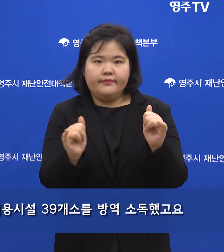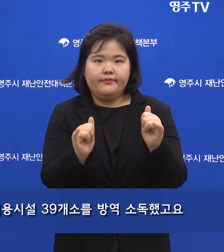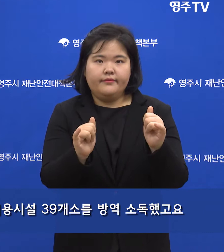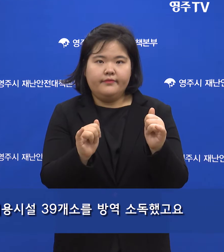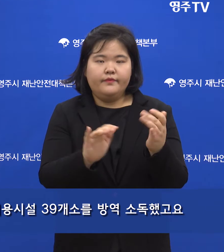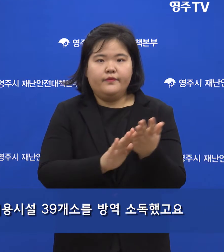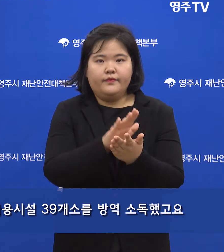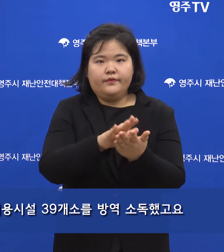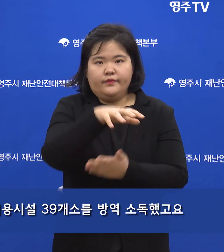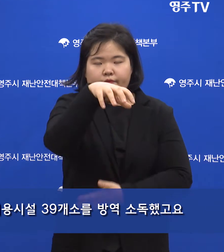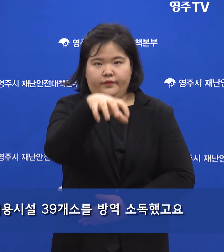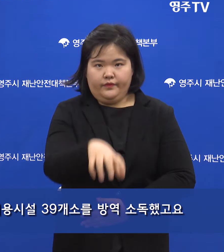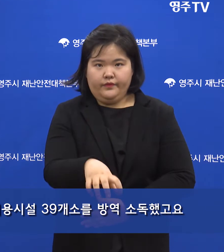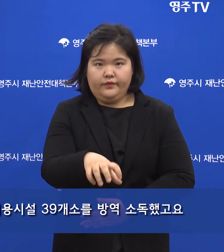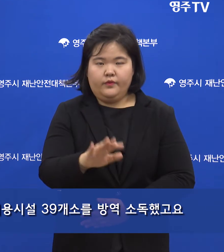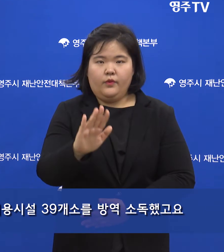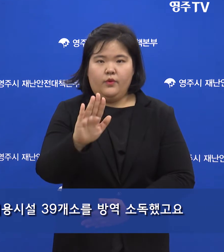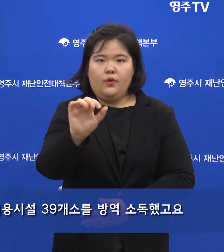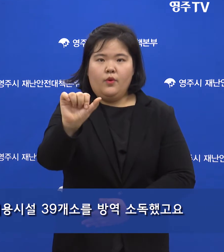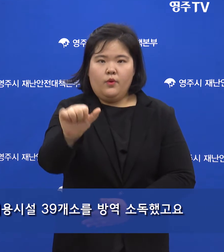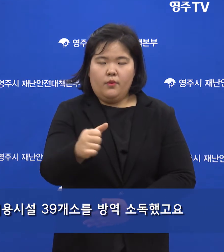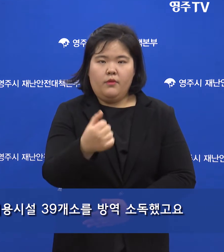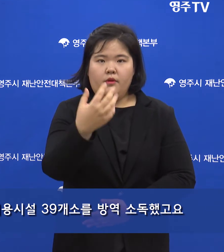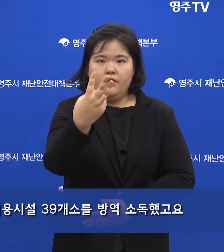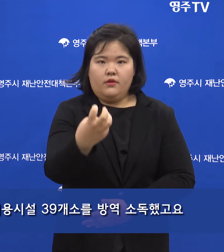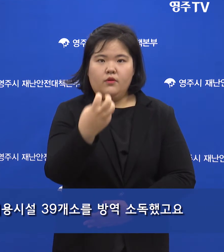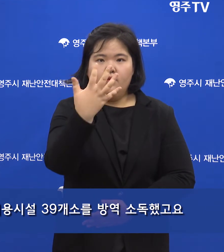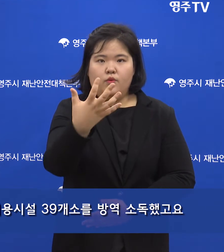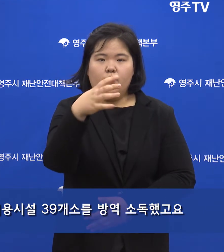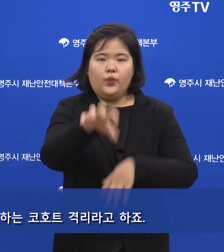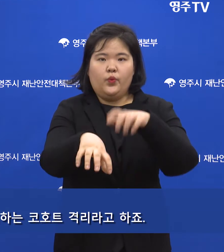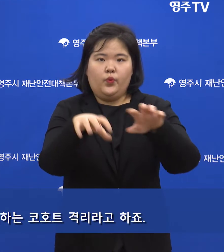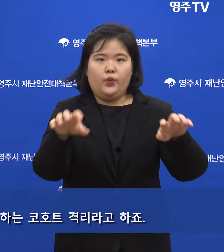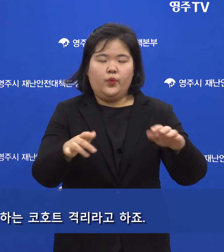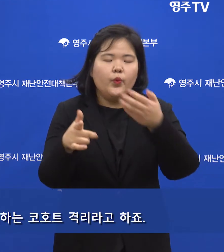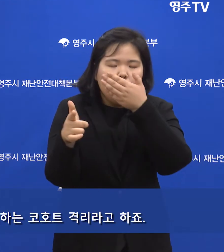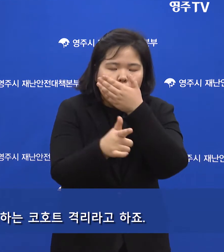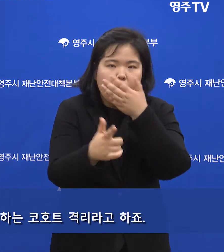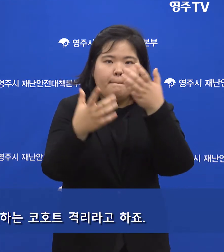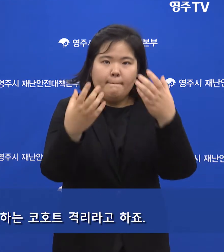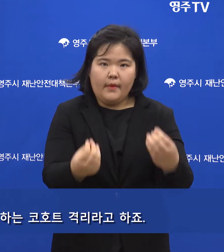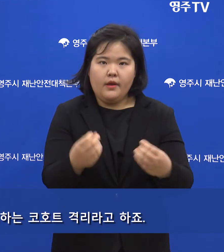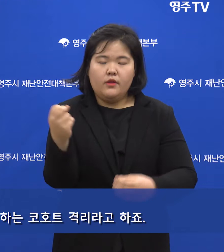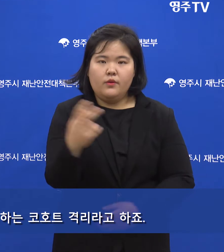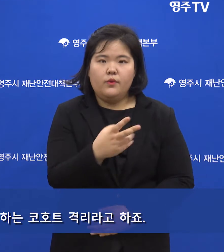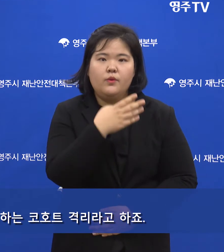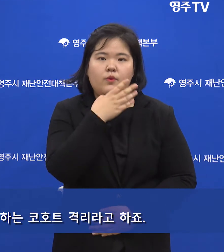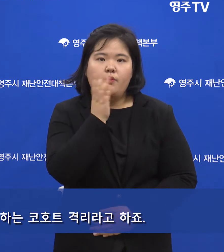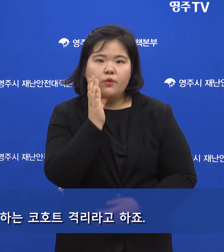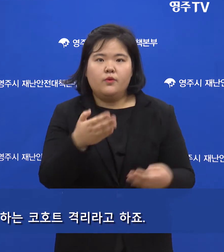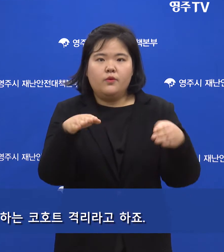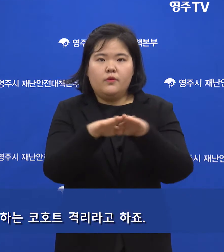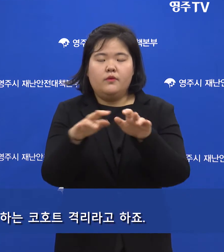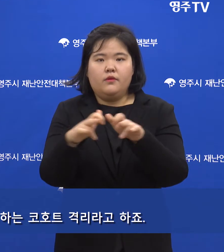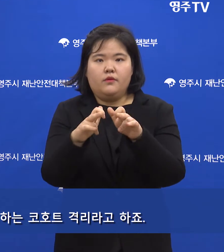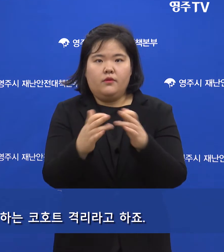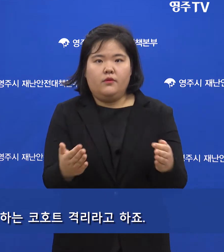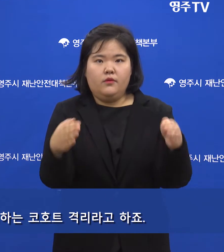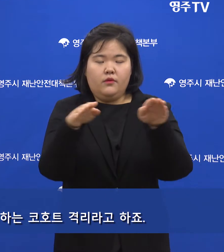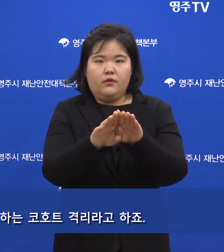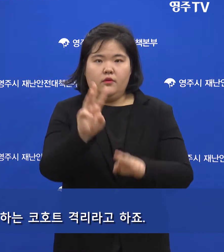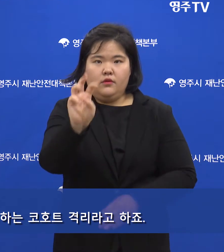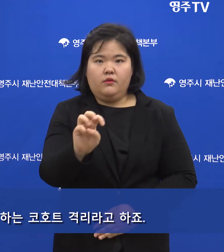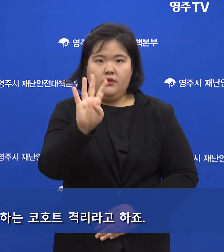다중이용시설 539개소를 방역 소독했고요. 또 노인 장애인 시설 34개